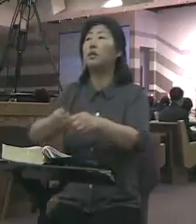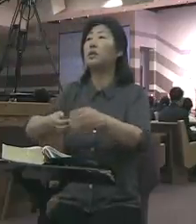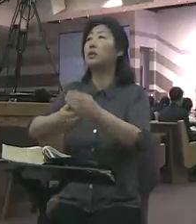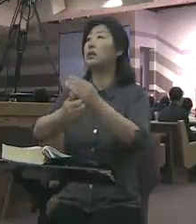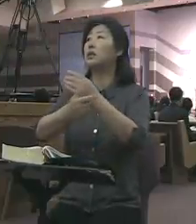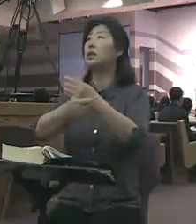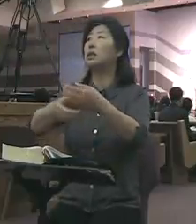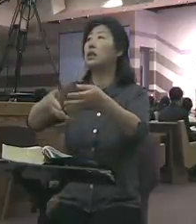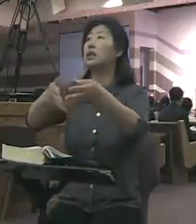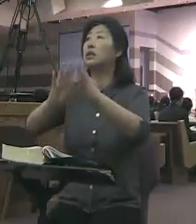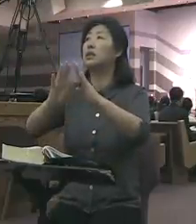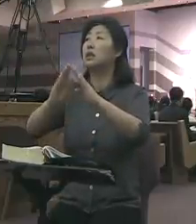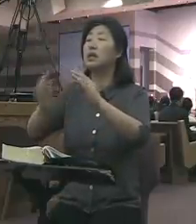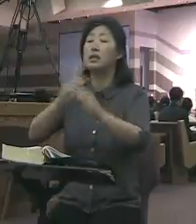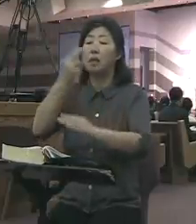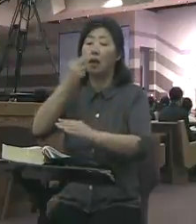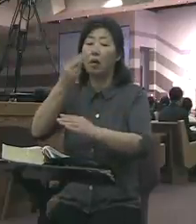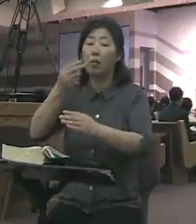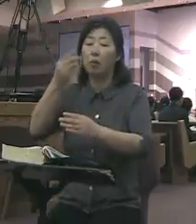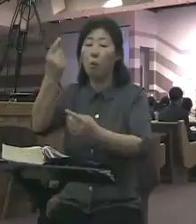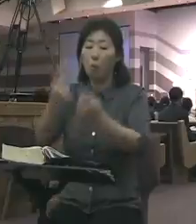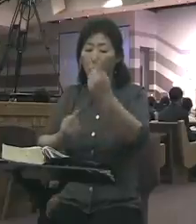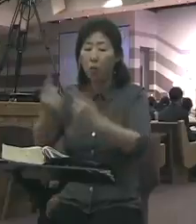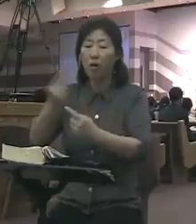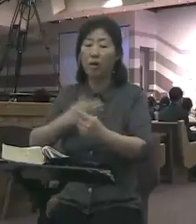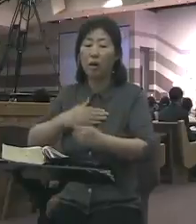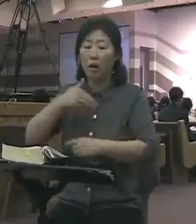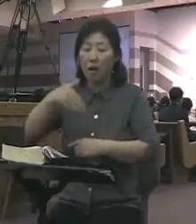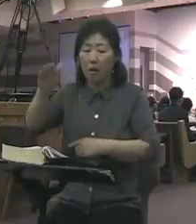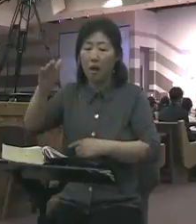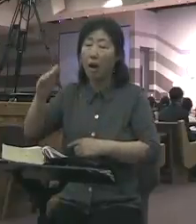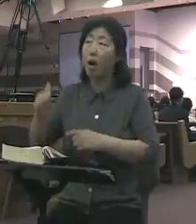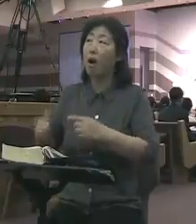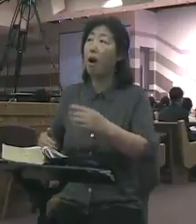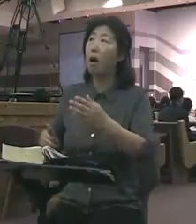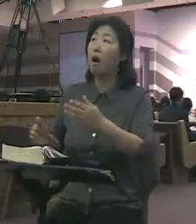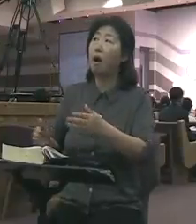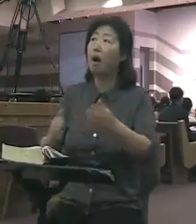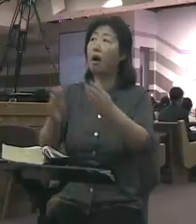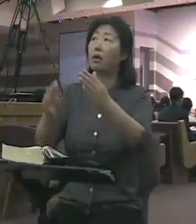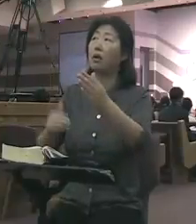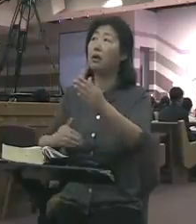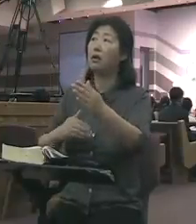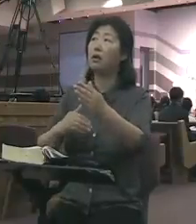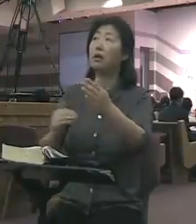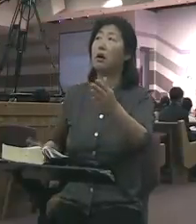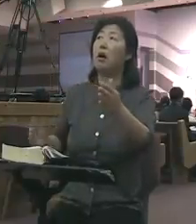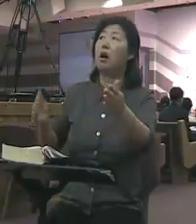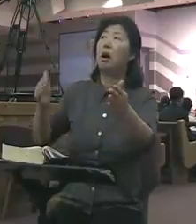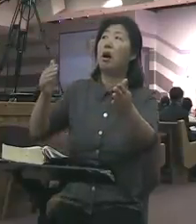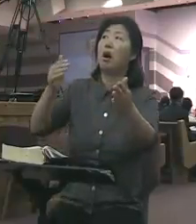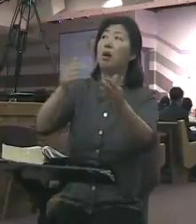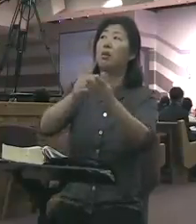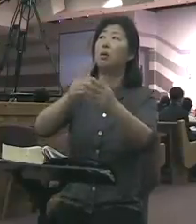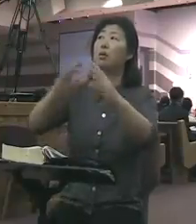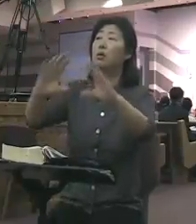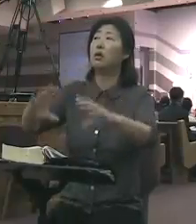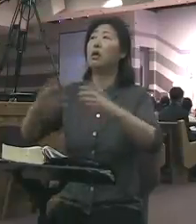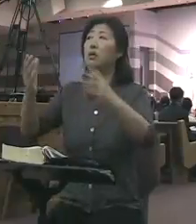귀하다. 나의 갈 길을 다가도록 나와 동행하소서. 세상 부귀 안일함과